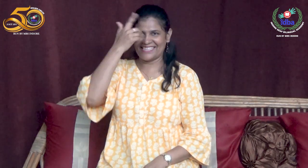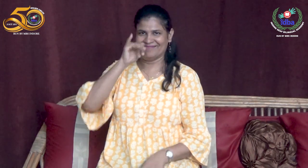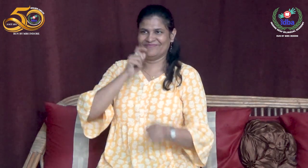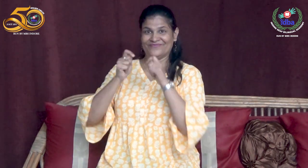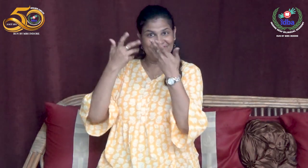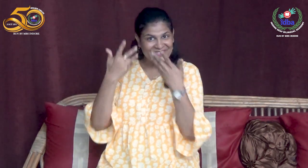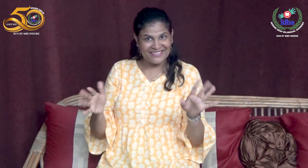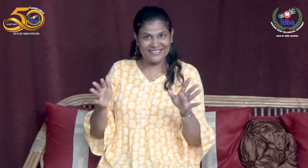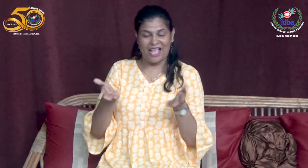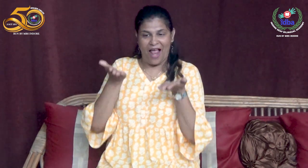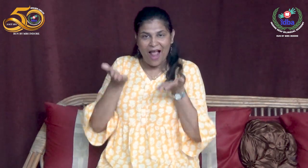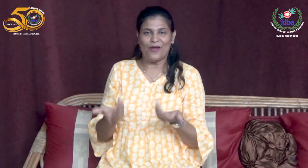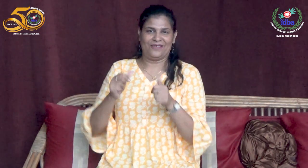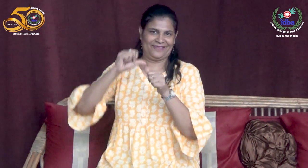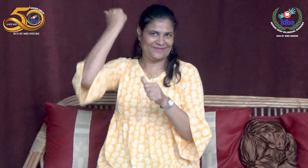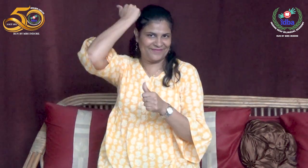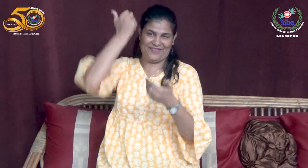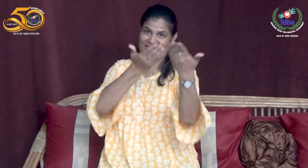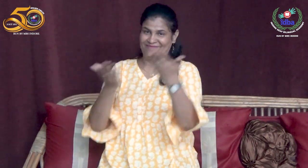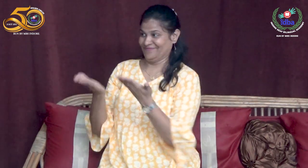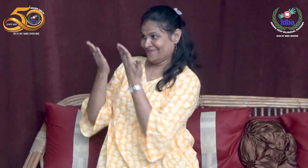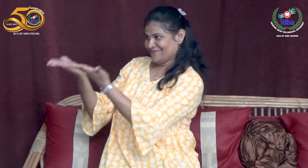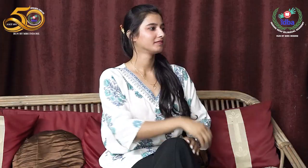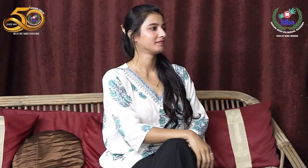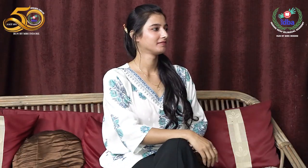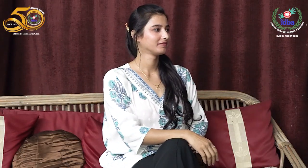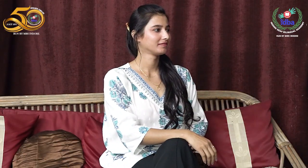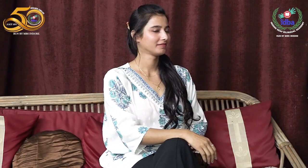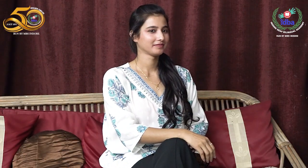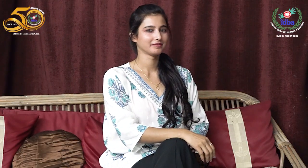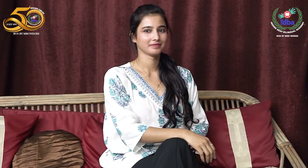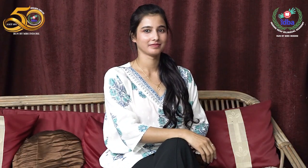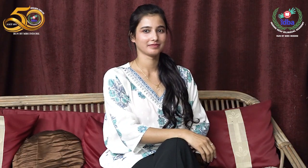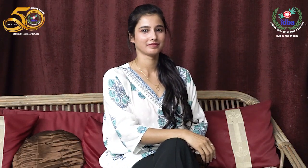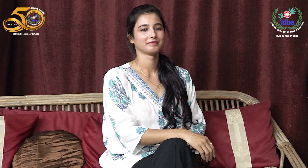हमारा विकी के साथ जो है इंटरव्यू हो चुका है। अब हमारा इंटरव्यू है अंकिता के साथ।